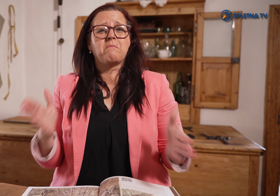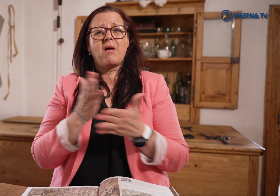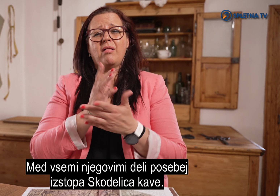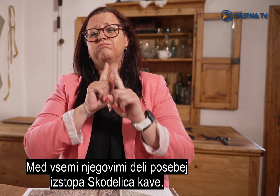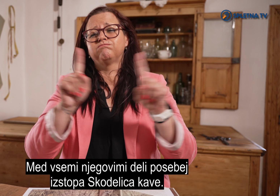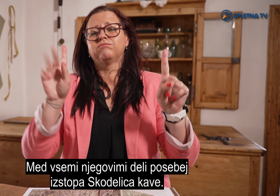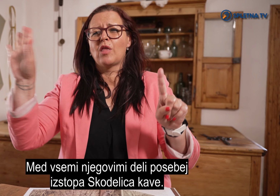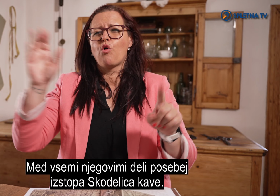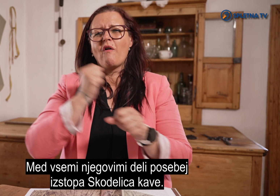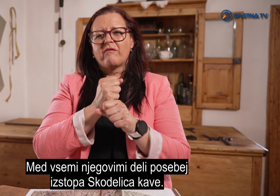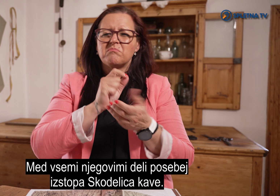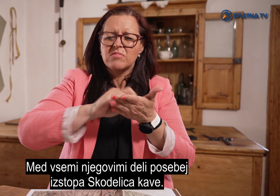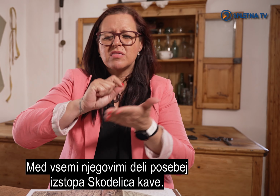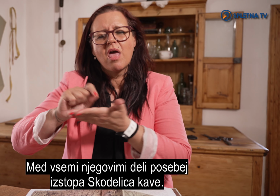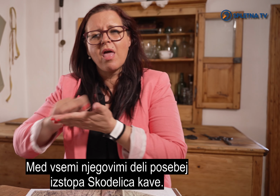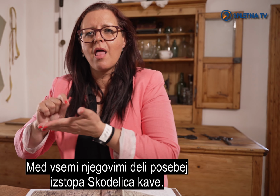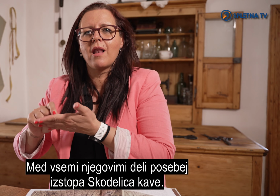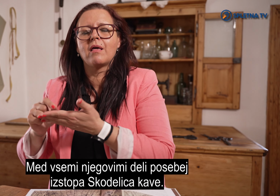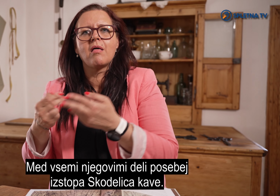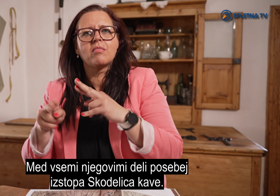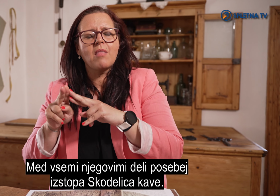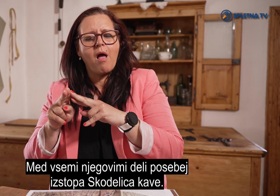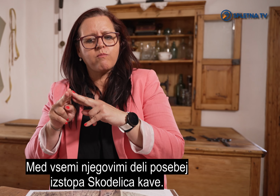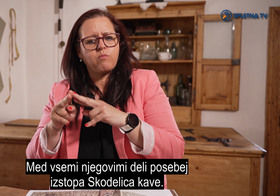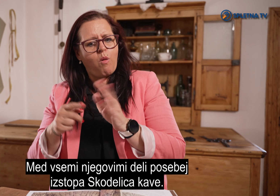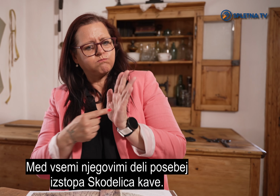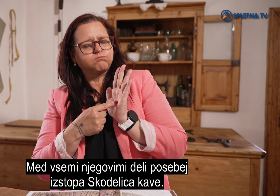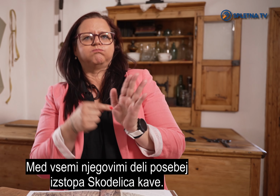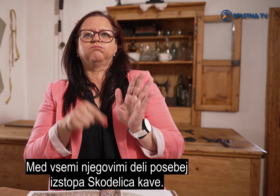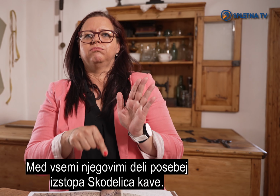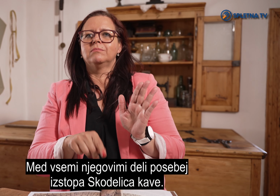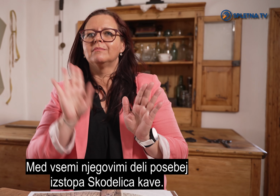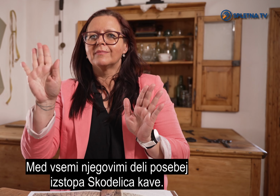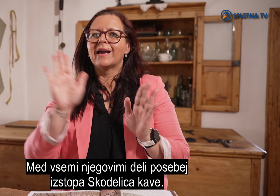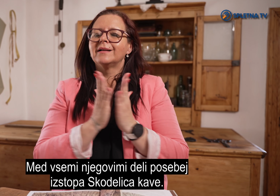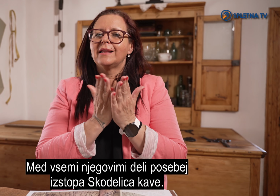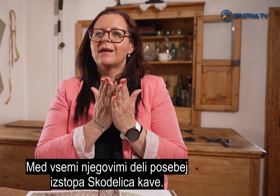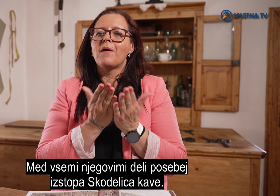Med vsemi njegovimi deli posebej izstopa Skodelica kave.